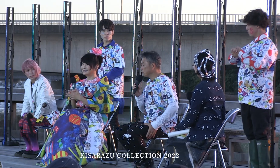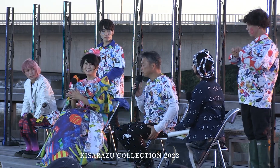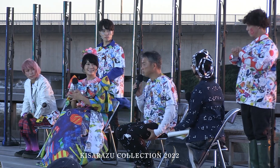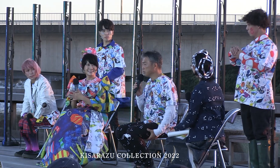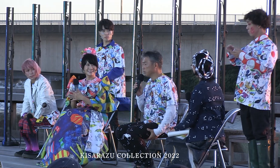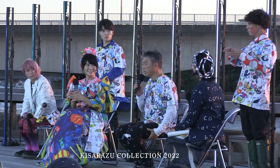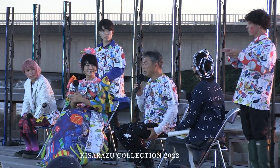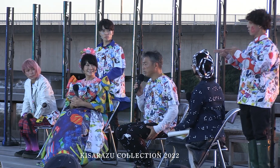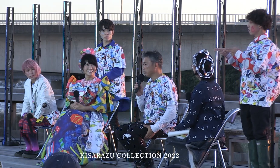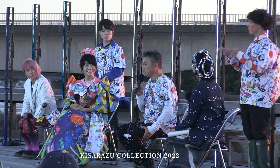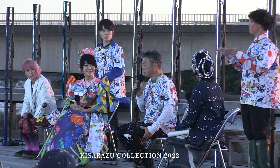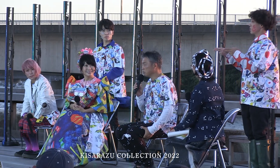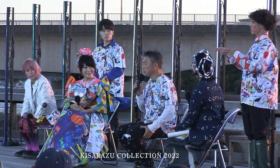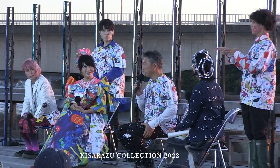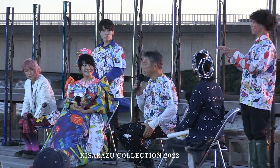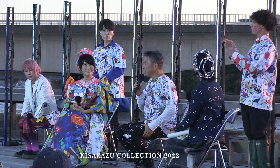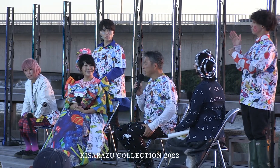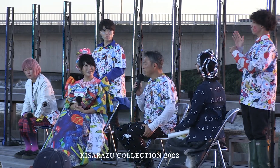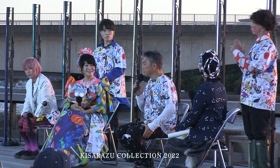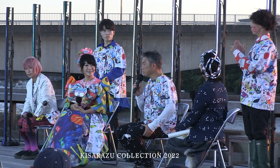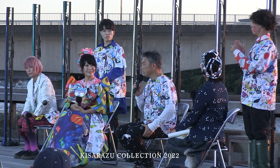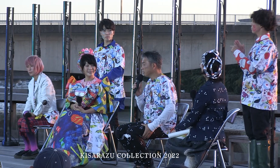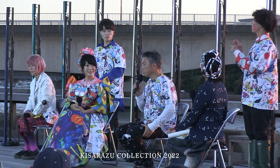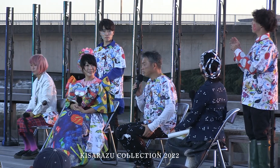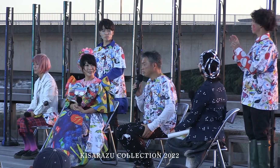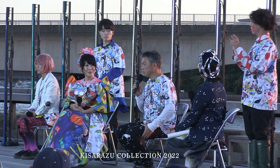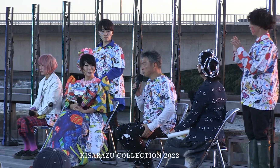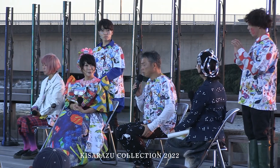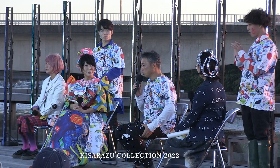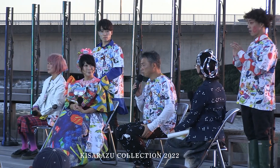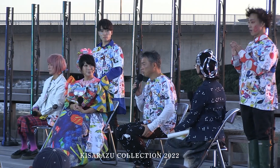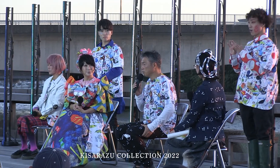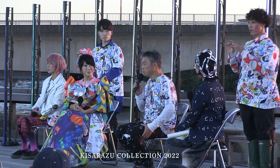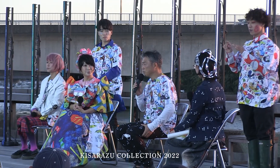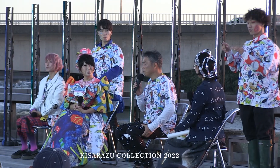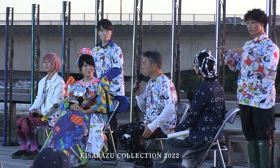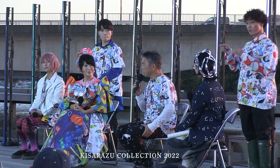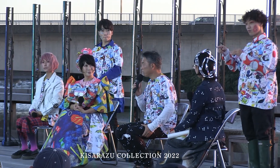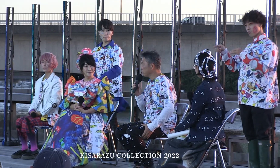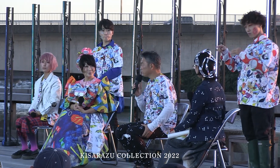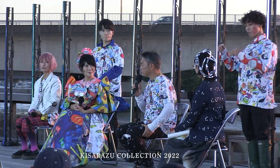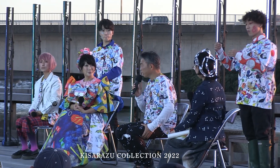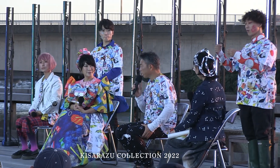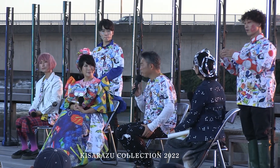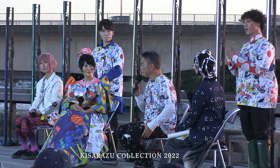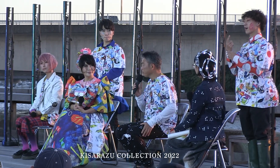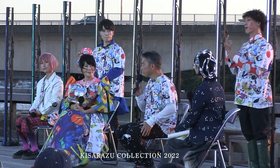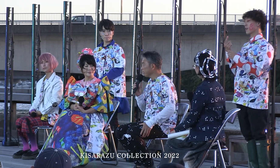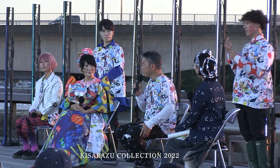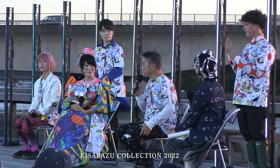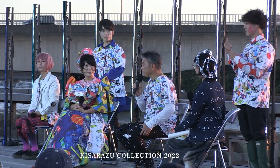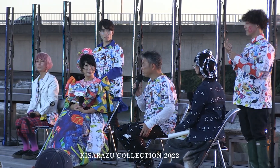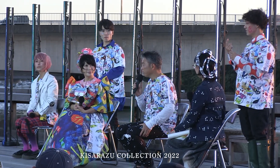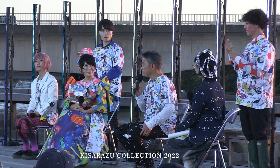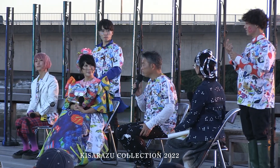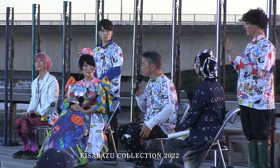度も今準備していますので、ぜひそんなところも今期からしながら、